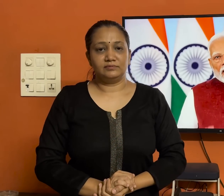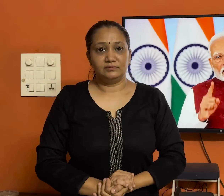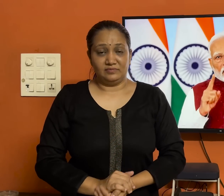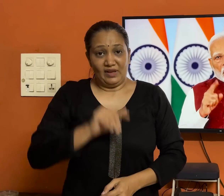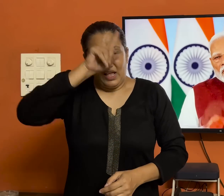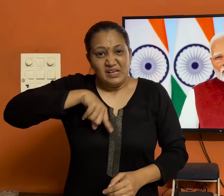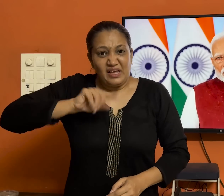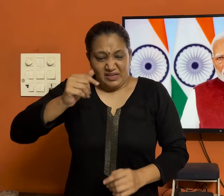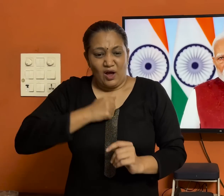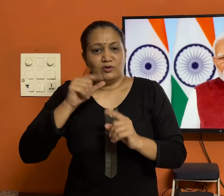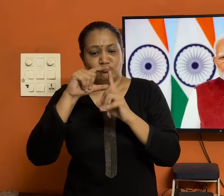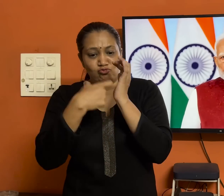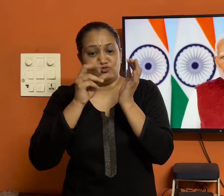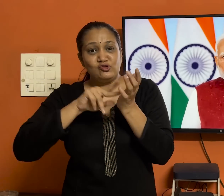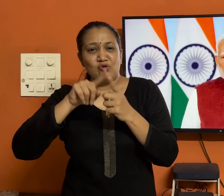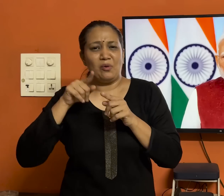भारत के ड्रोन्स,